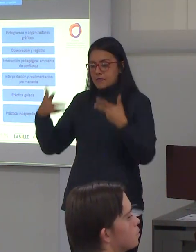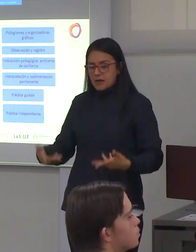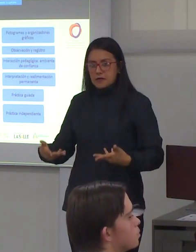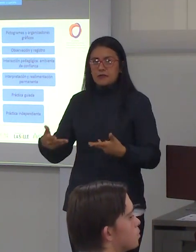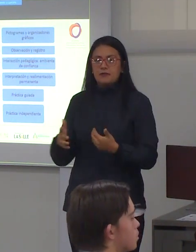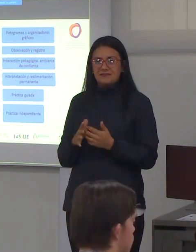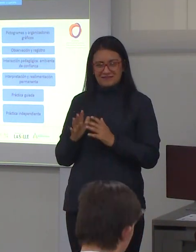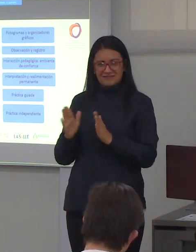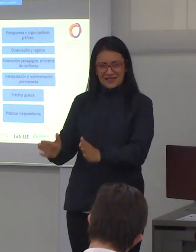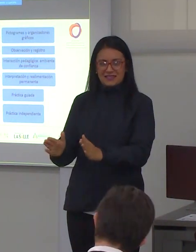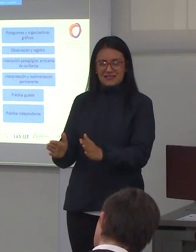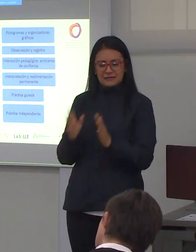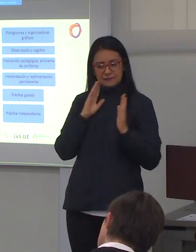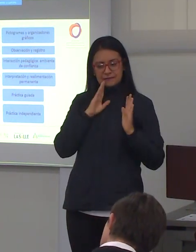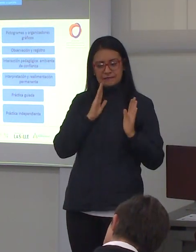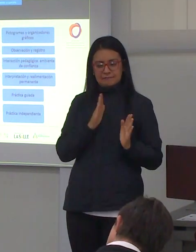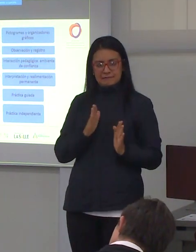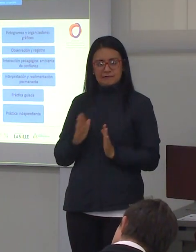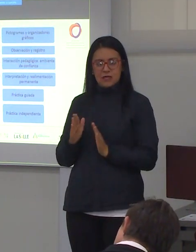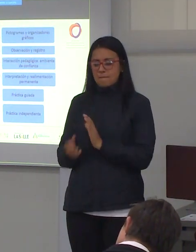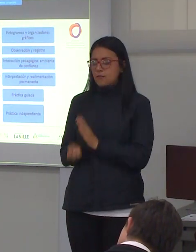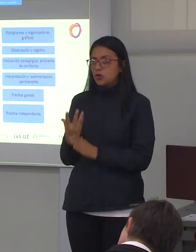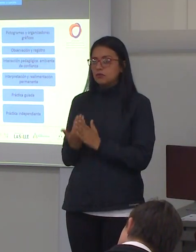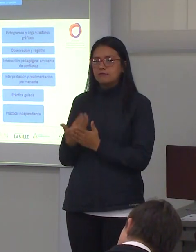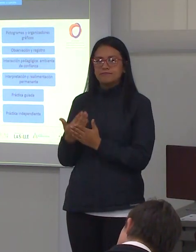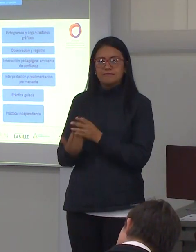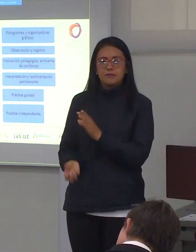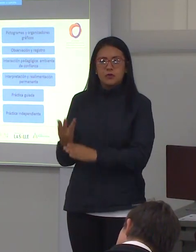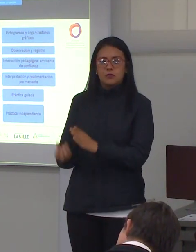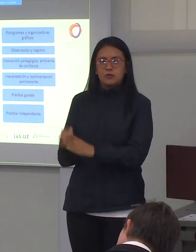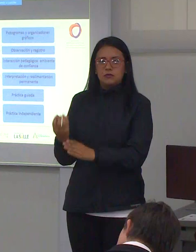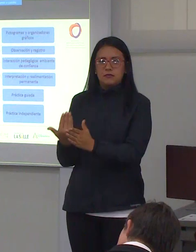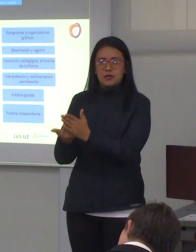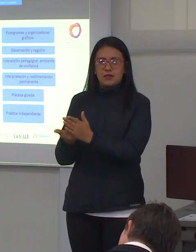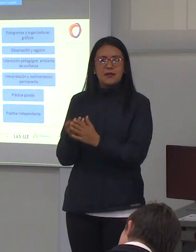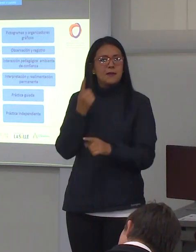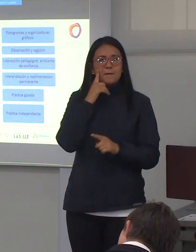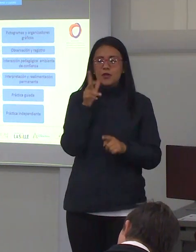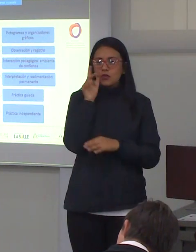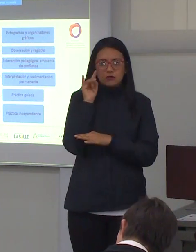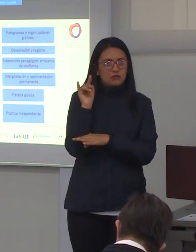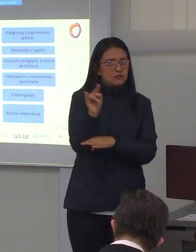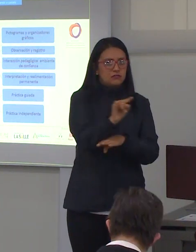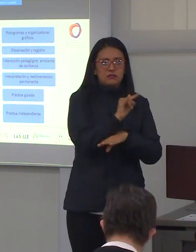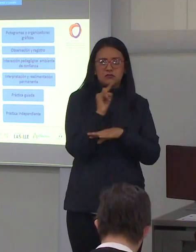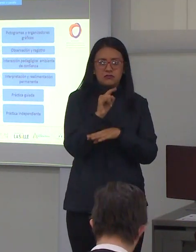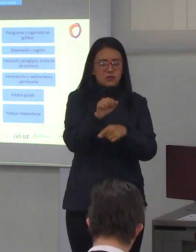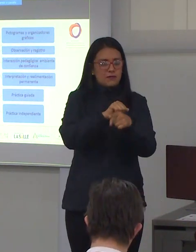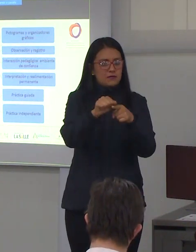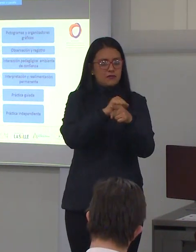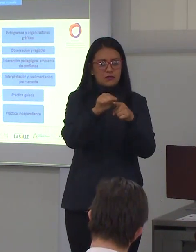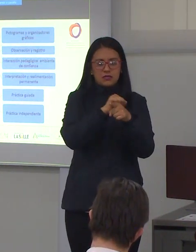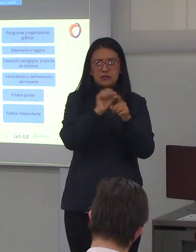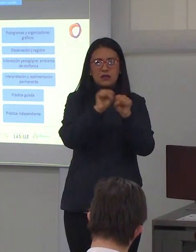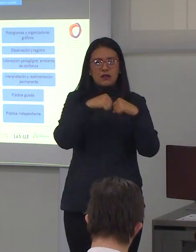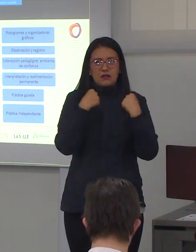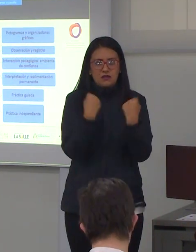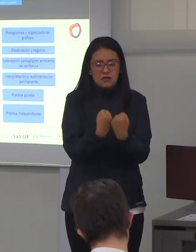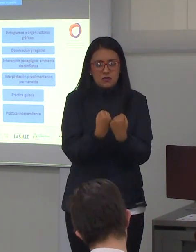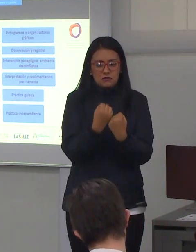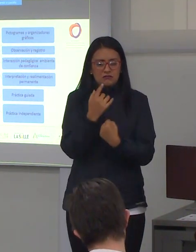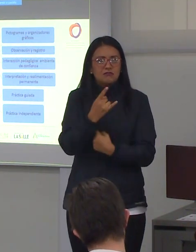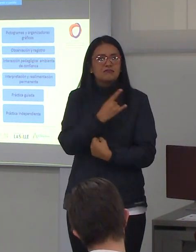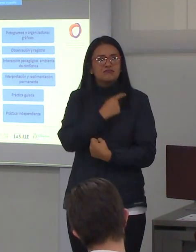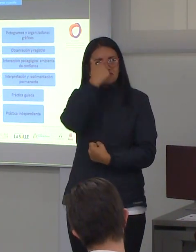presenta, ¿cierto? O sea, somos de productos pero no de observación de prácticas de aula, es decir, en lo